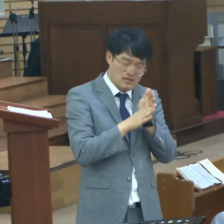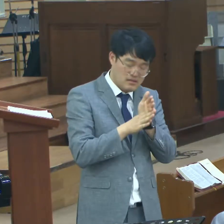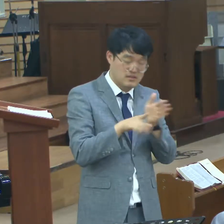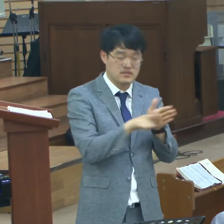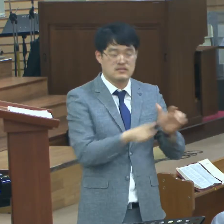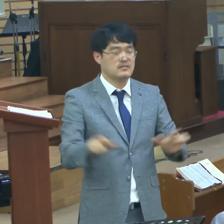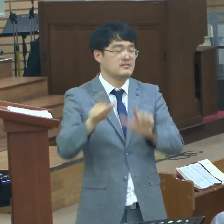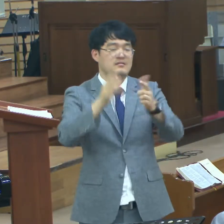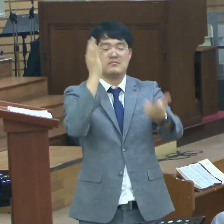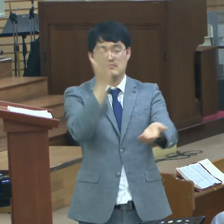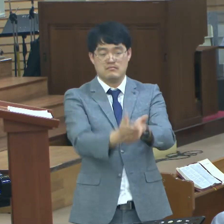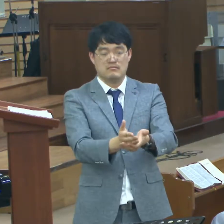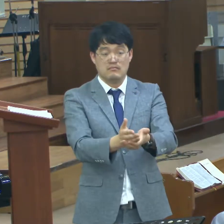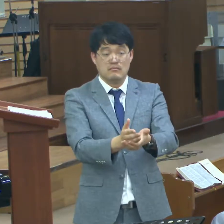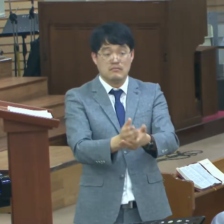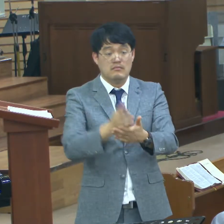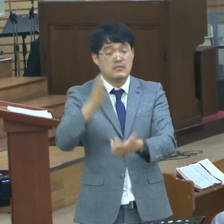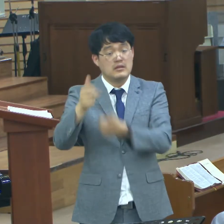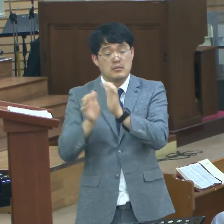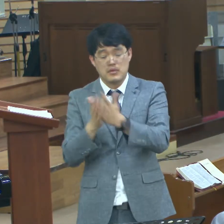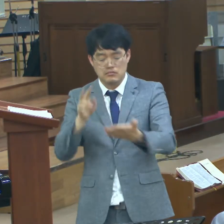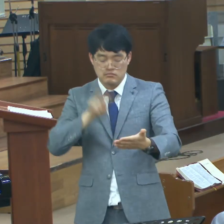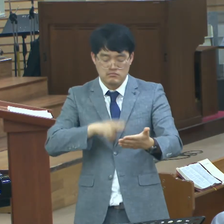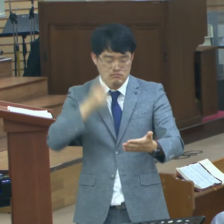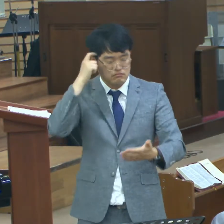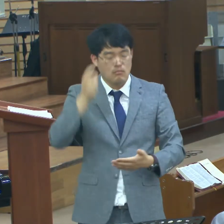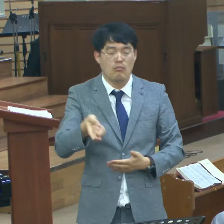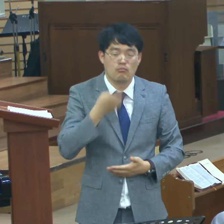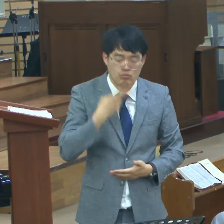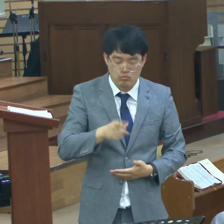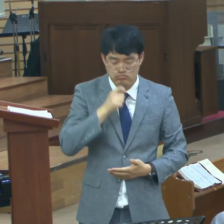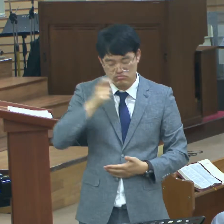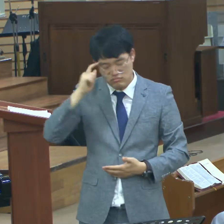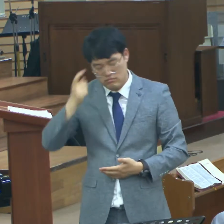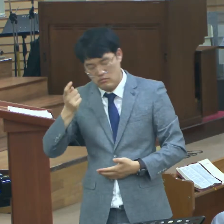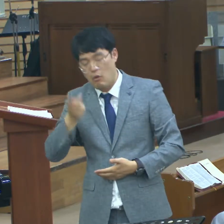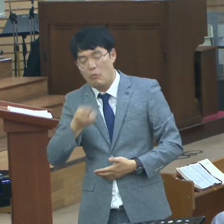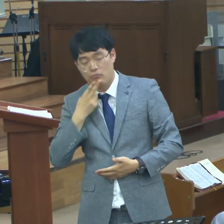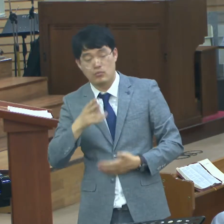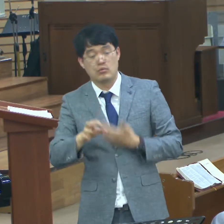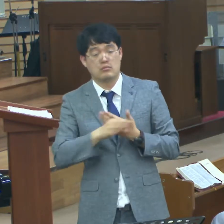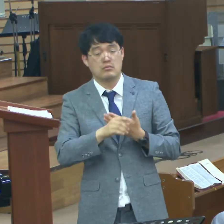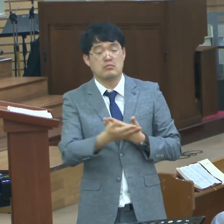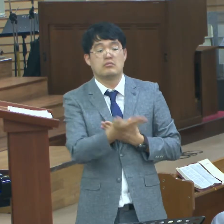말씀을 읽을 계획도 없고 묵상할 마음도 없고 그러면 뭐가 남겠어요?